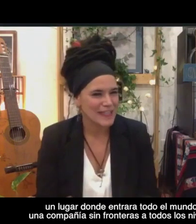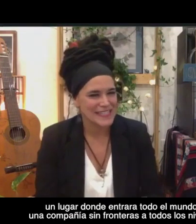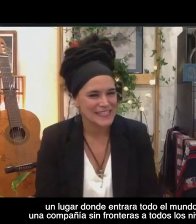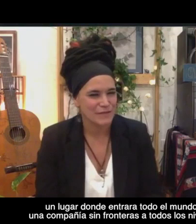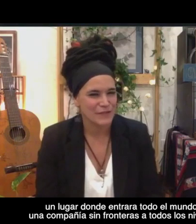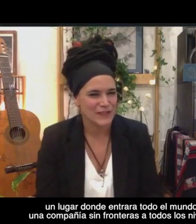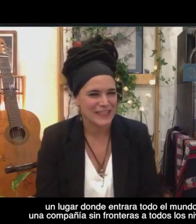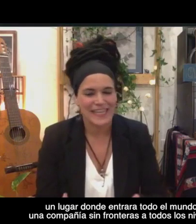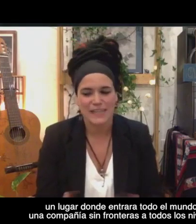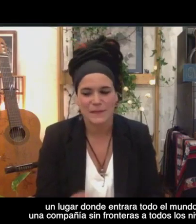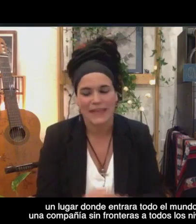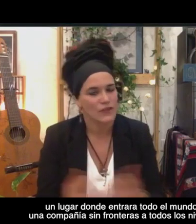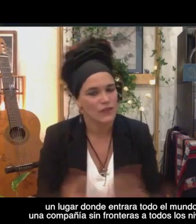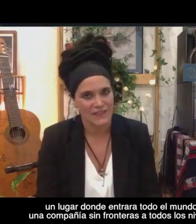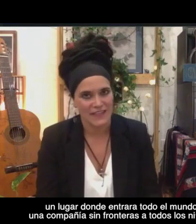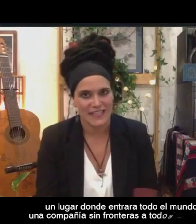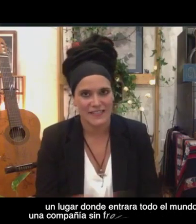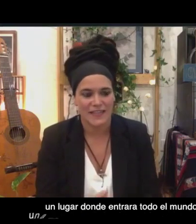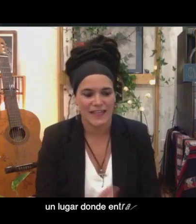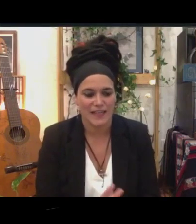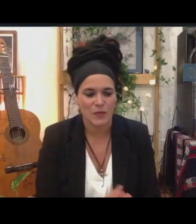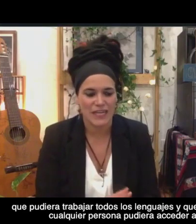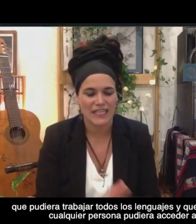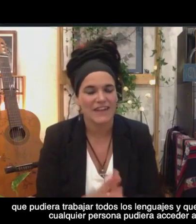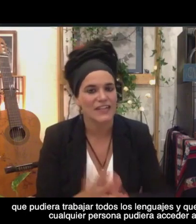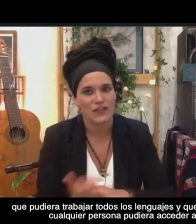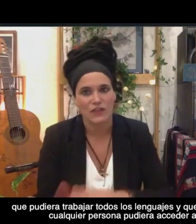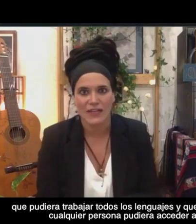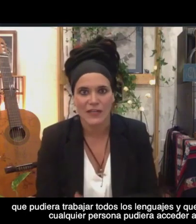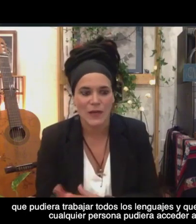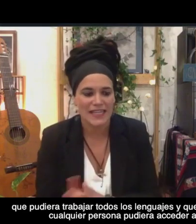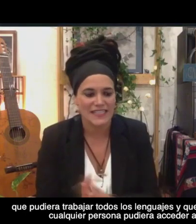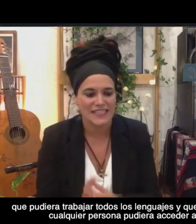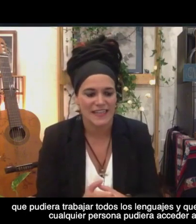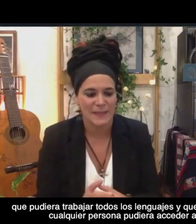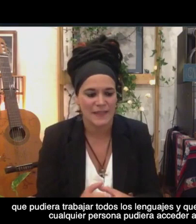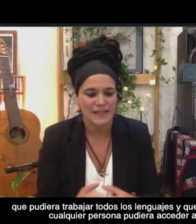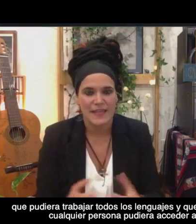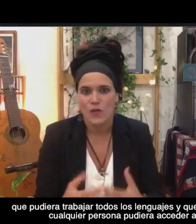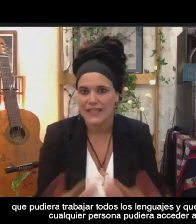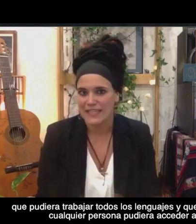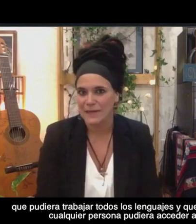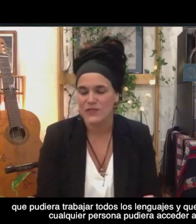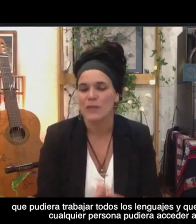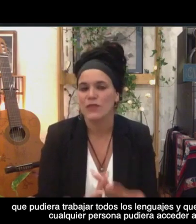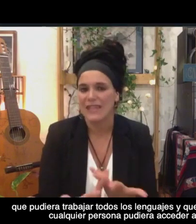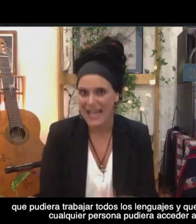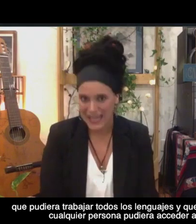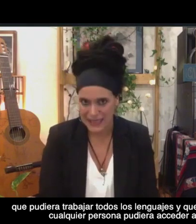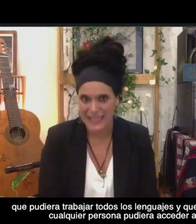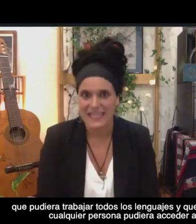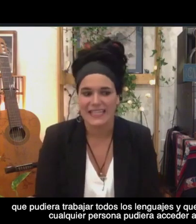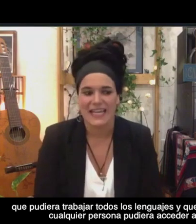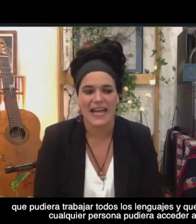compañía sin fronteras a todos los niveles, que pudiera trabajar todos los lenguajes y que además cualquier persona pudiera